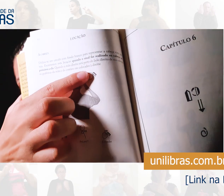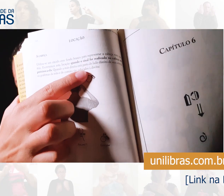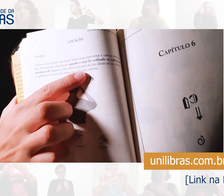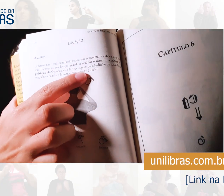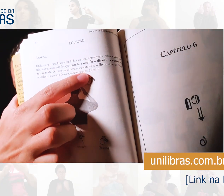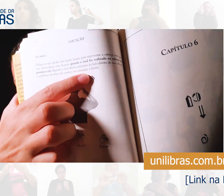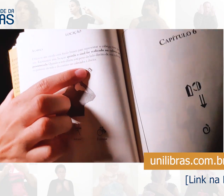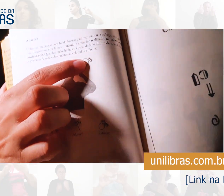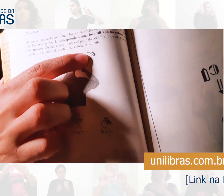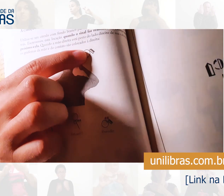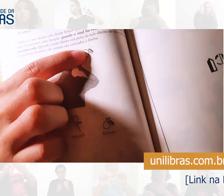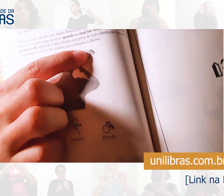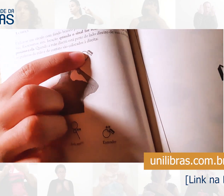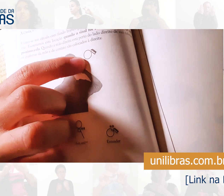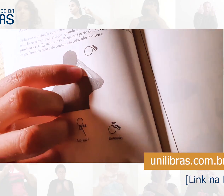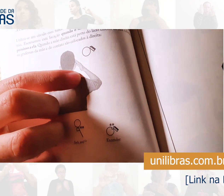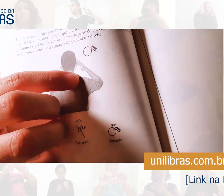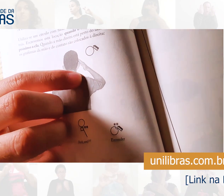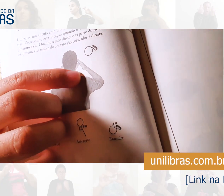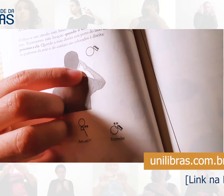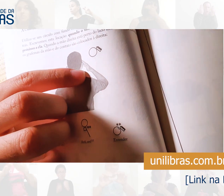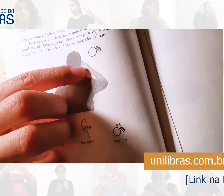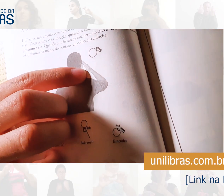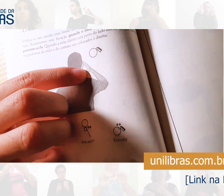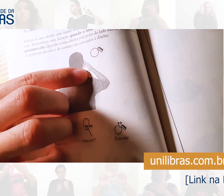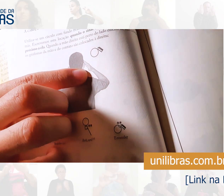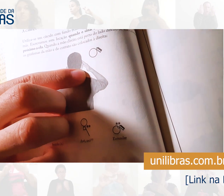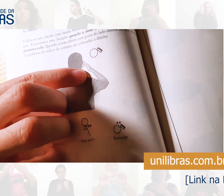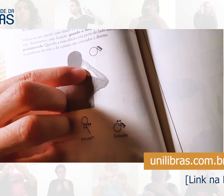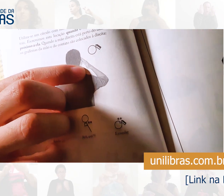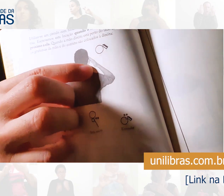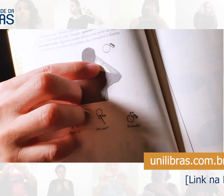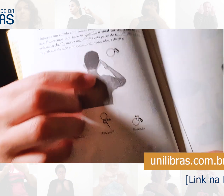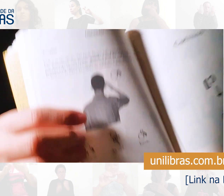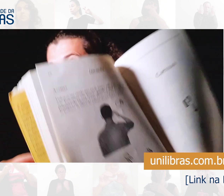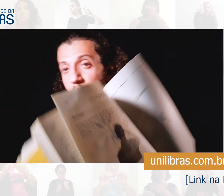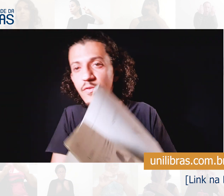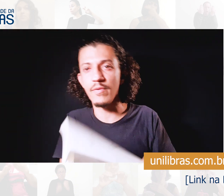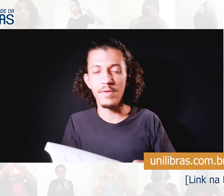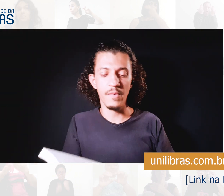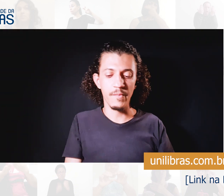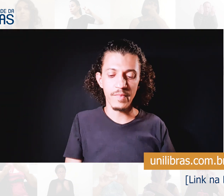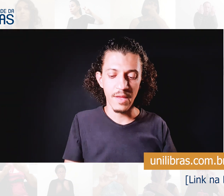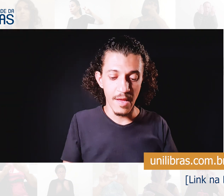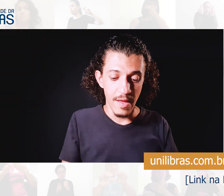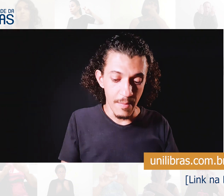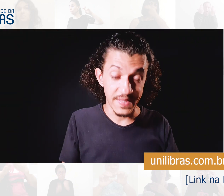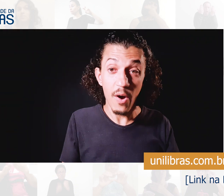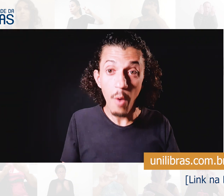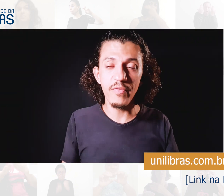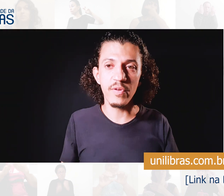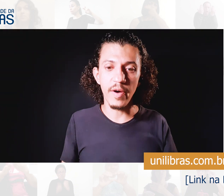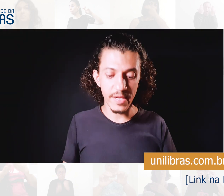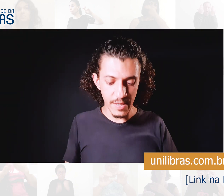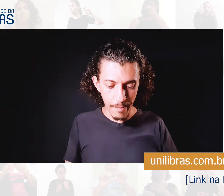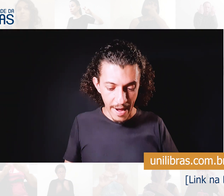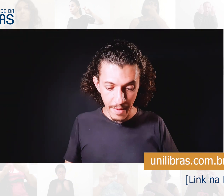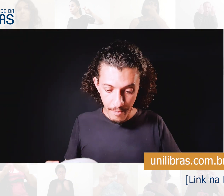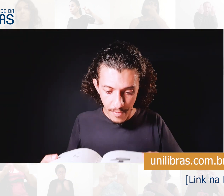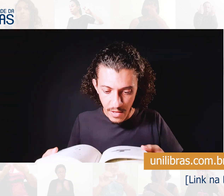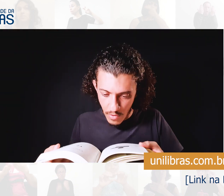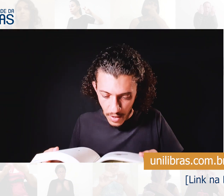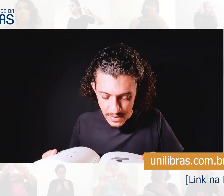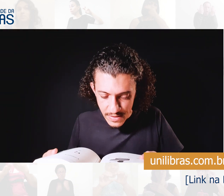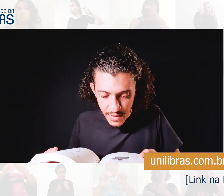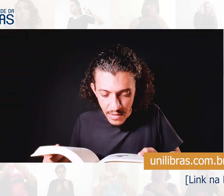inclinada. Por que a mão aqui está inclinada? Porque na sinalização também está inclinada. Óbvio. Mas é óbvio, na hora que você